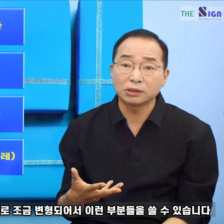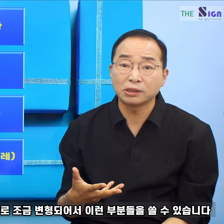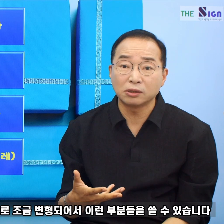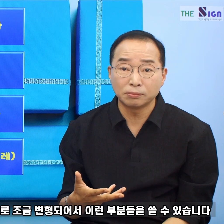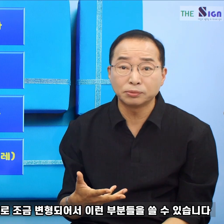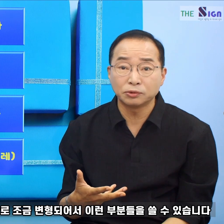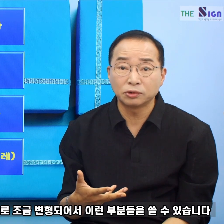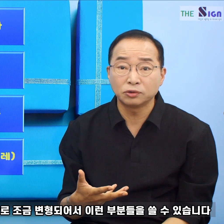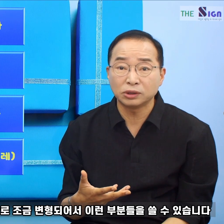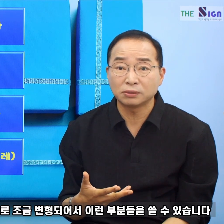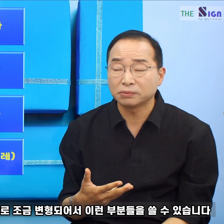이런 부분도 쓸 수 있습니다.